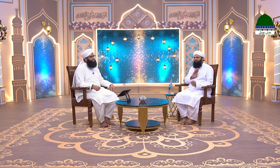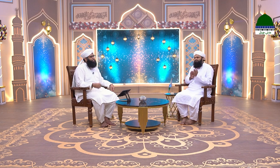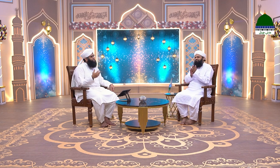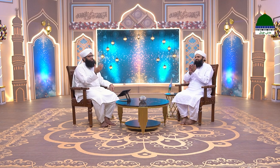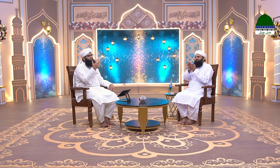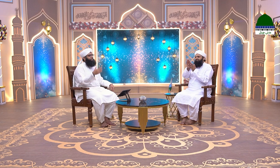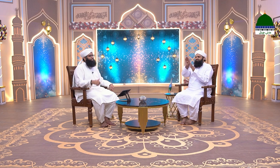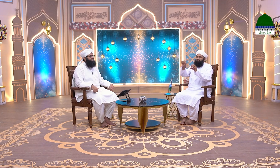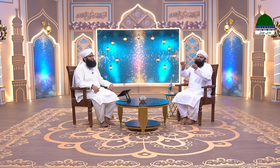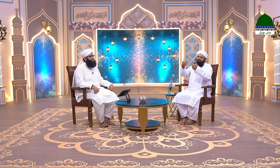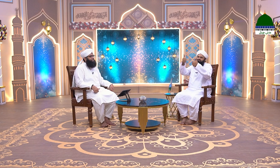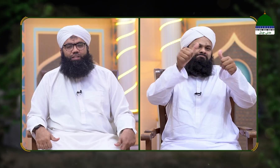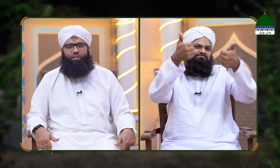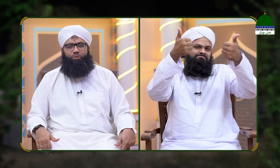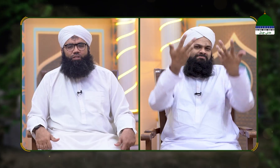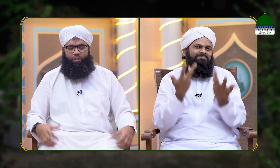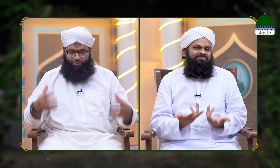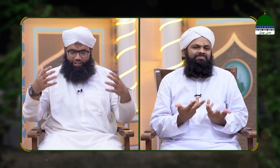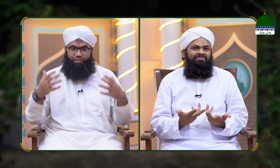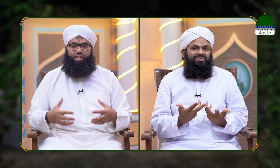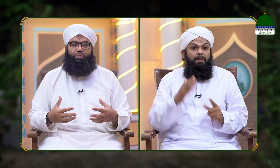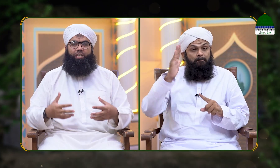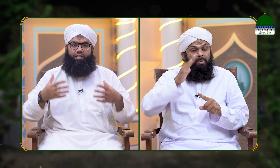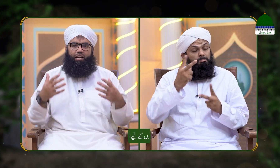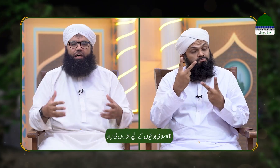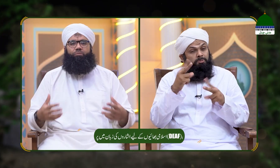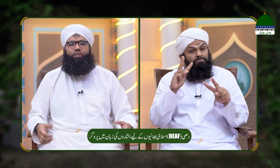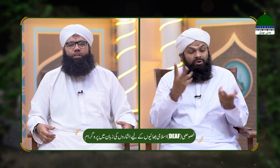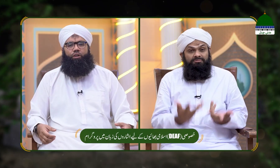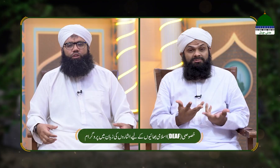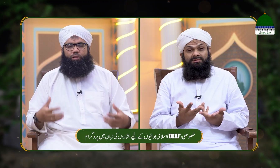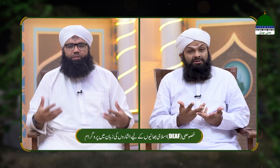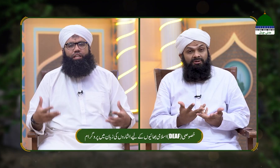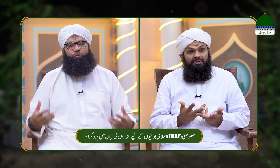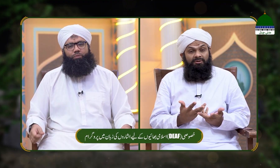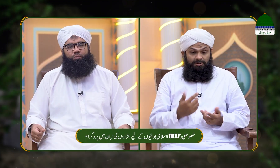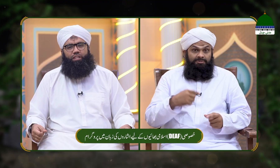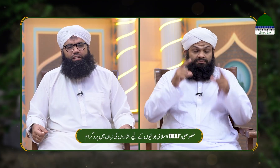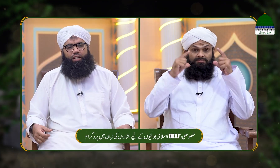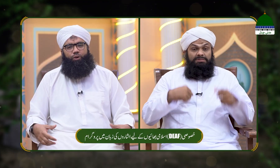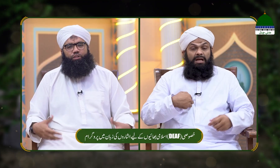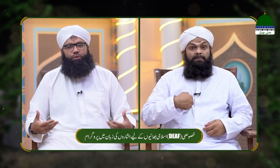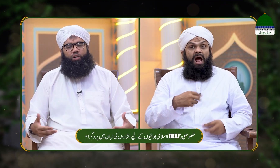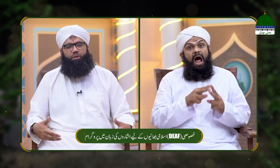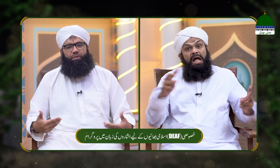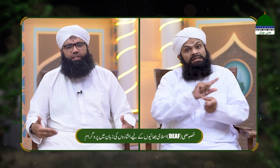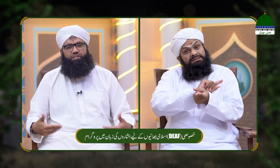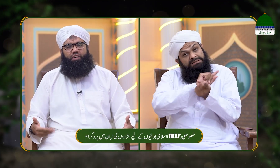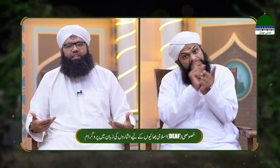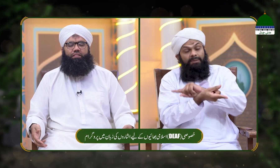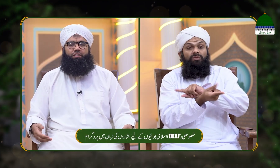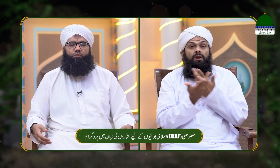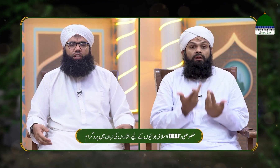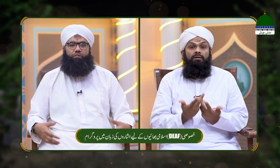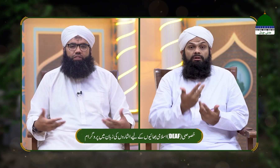الکریم کیسی برکتیں اس کی نصیب ہوتی ہیں، اور ہماری زندگی میں ایک نکھار اور تبدیلی رونما ہو جائے گی، اور جو ہے وہ ہم اپنے